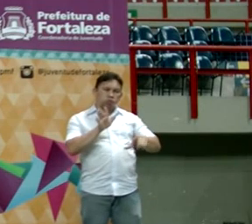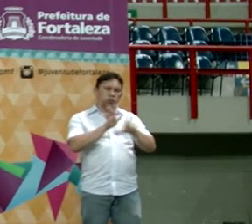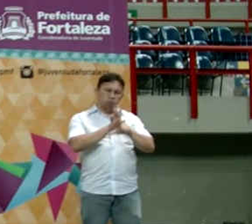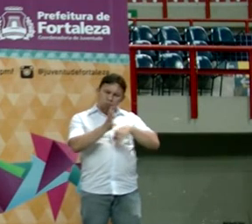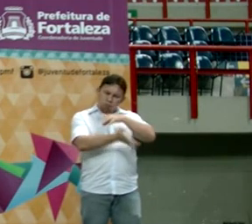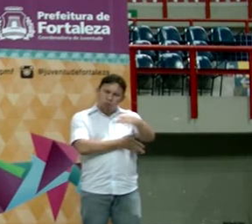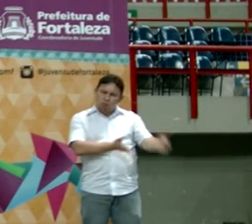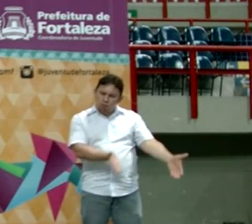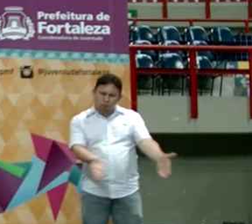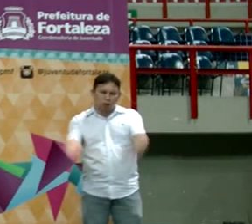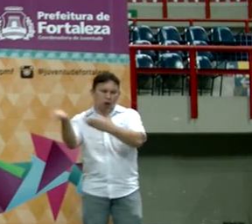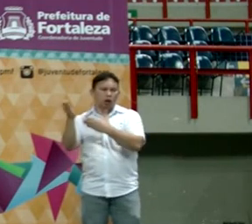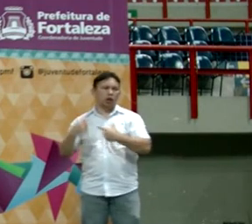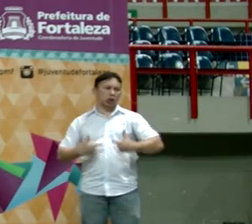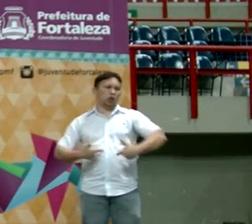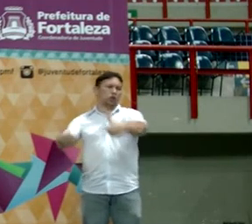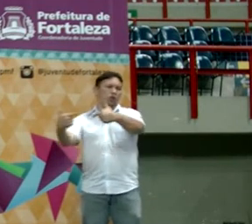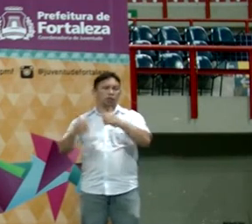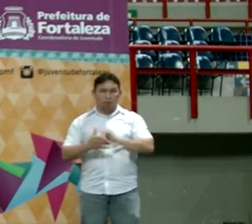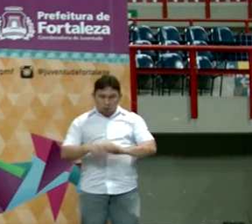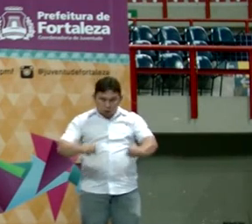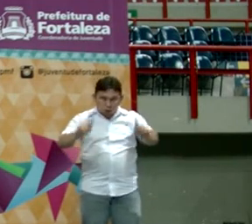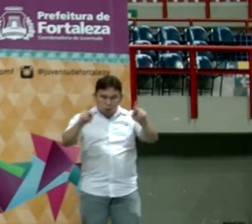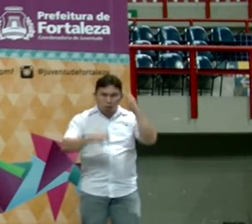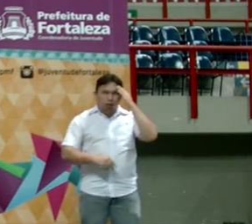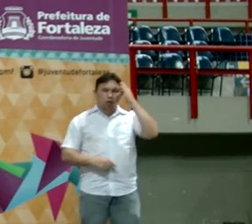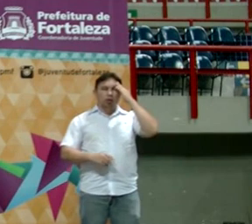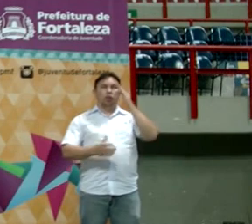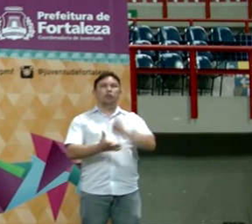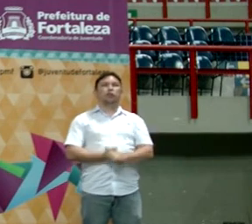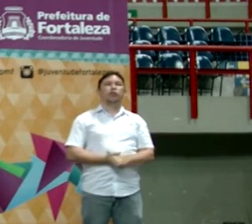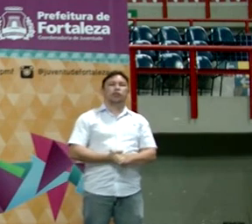de rebelião. Tá certo? Beleza?